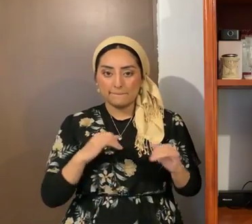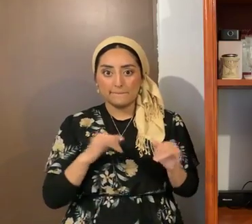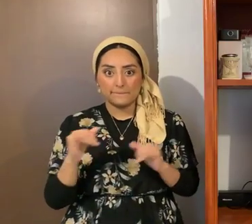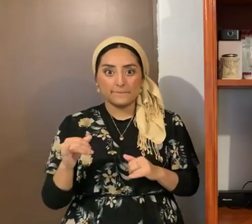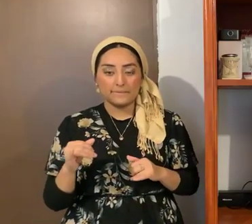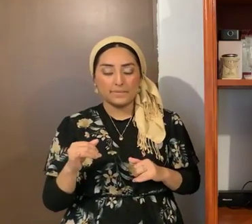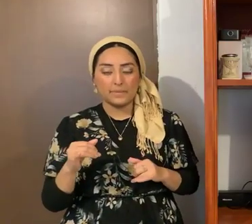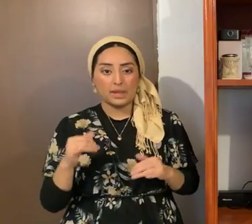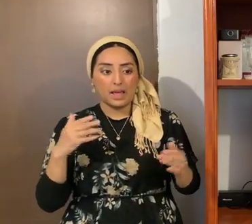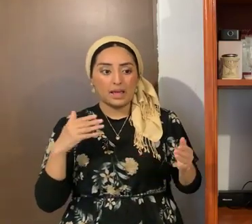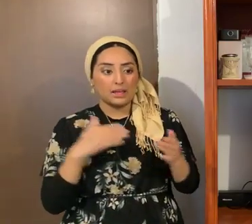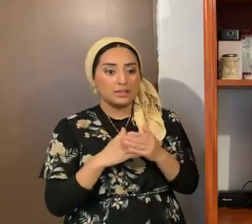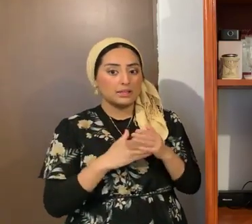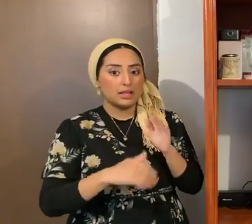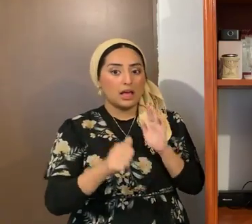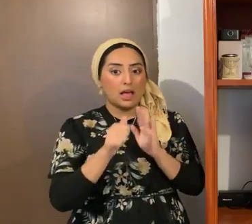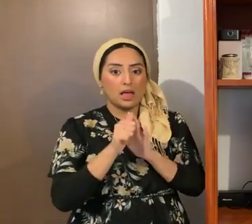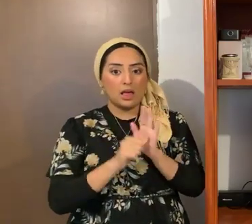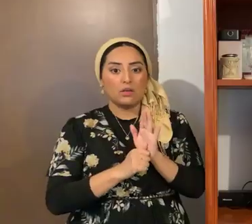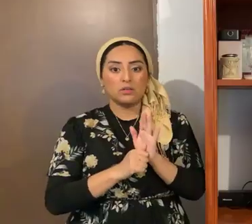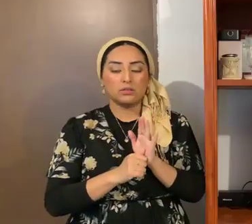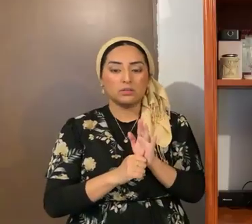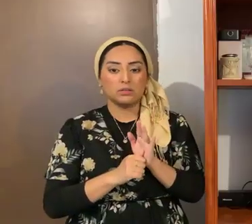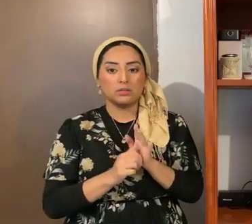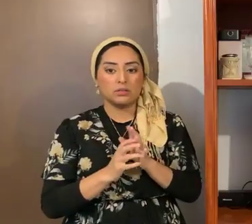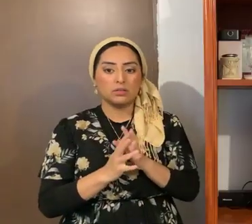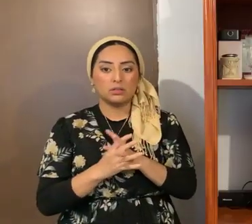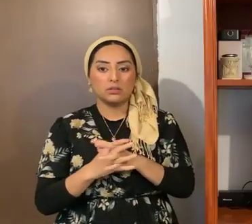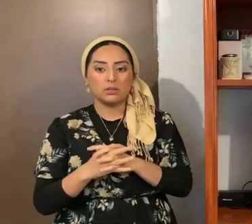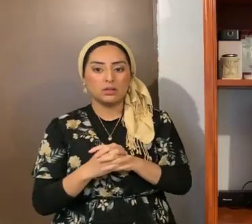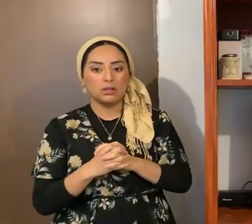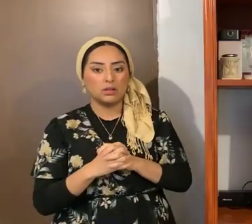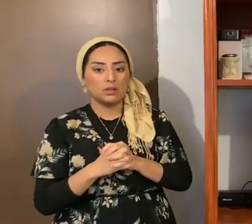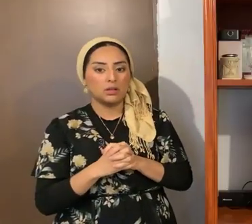también contra Aarón,